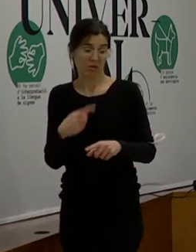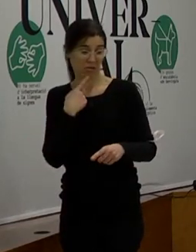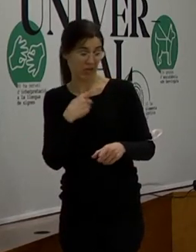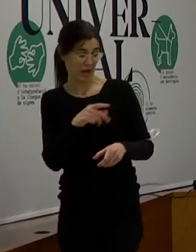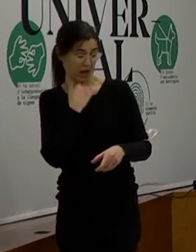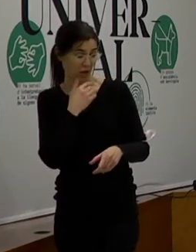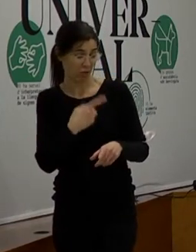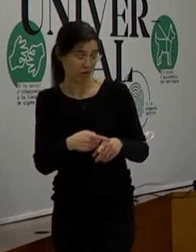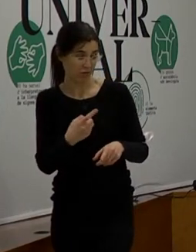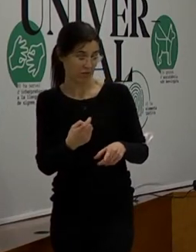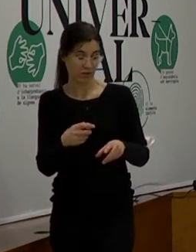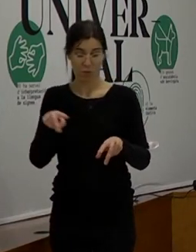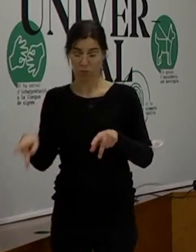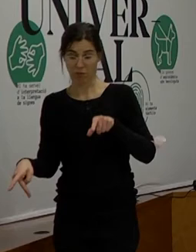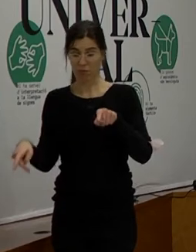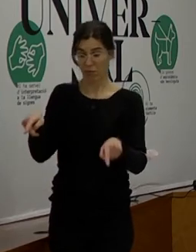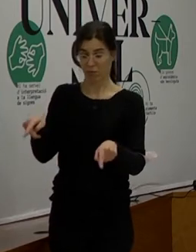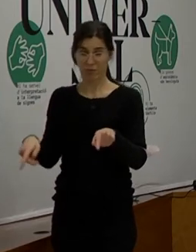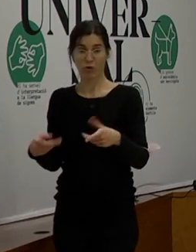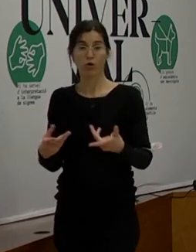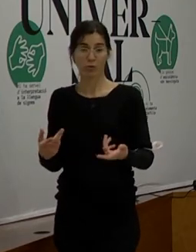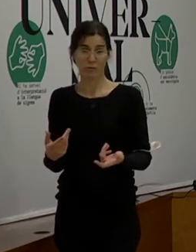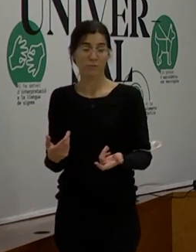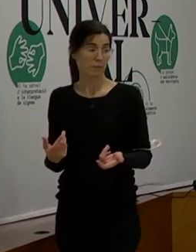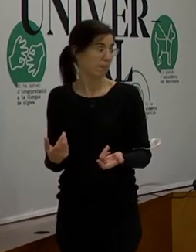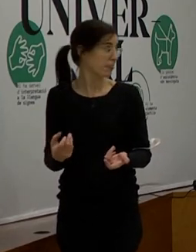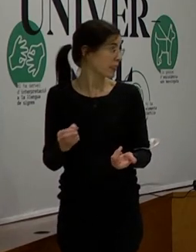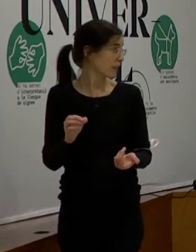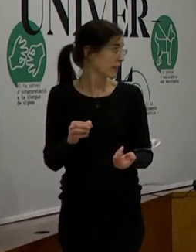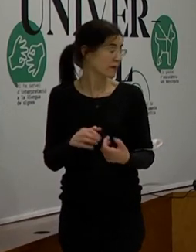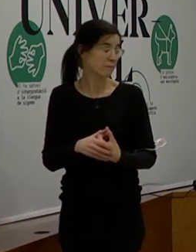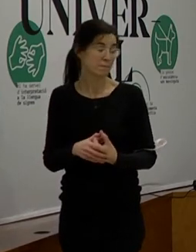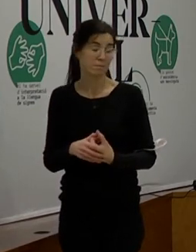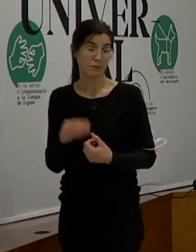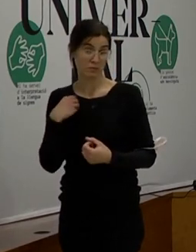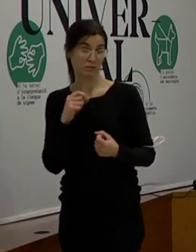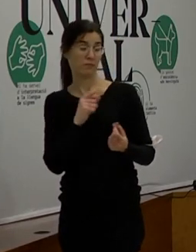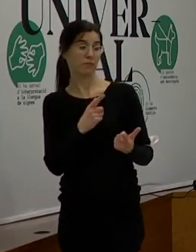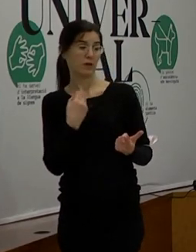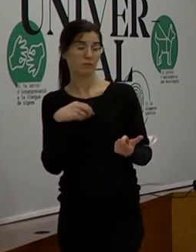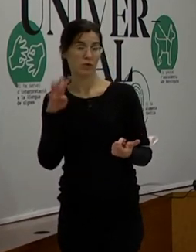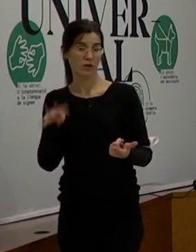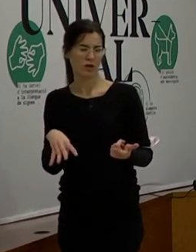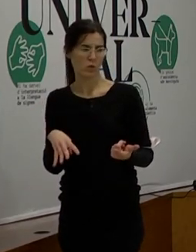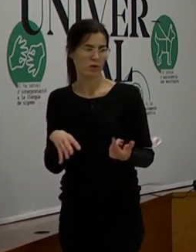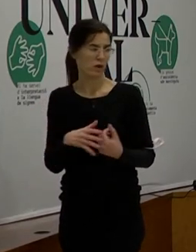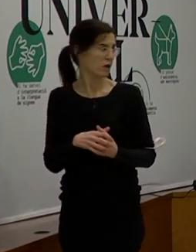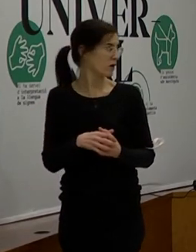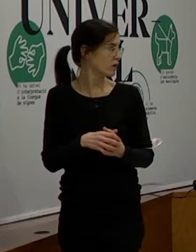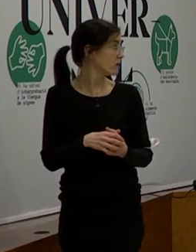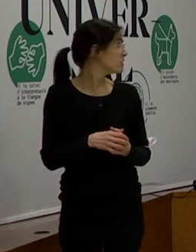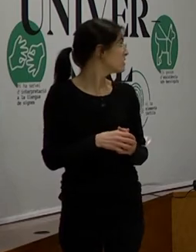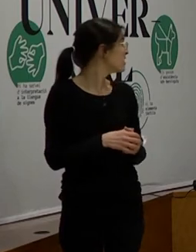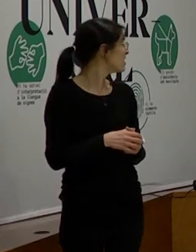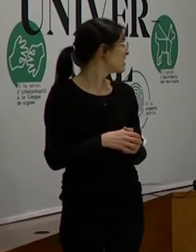pata coja, no? Perquè vas una pierna aquí i l'altra abajo, no? Sí, endavant. Veus? Catalunya, rodes per tot arreu. Sí,